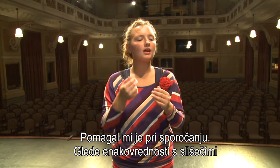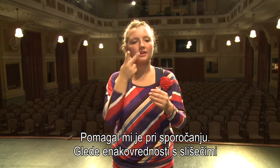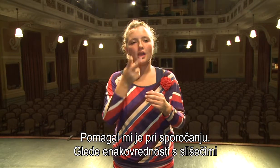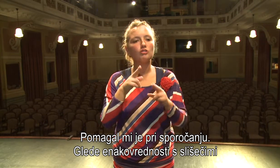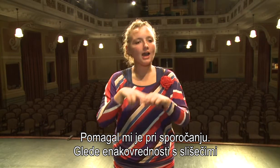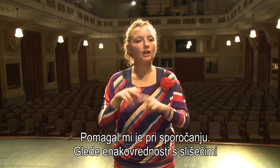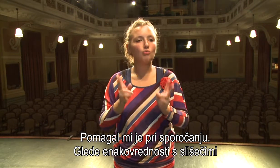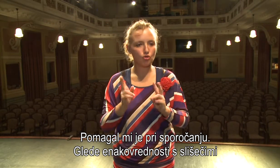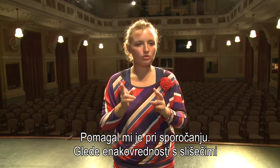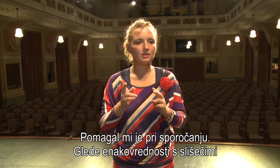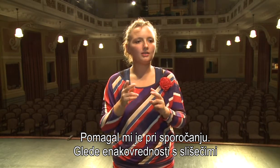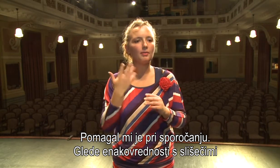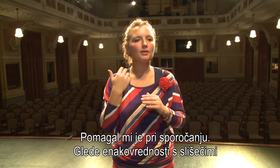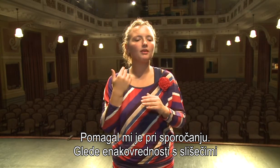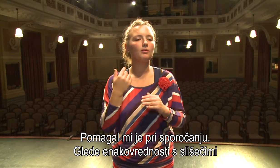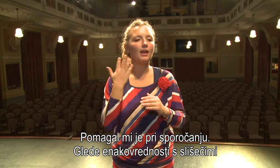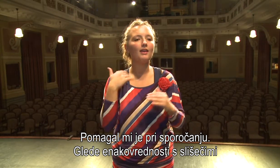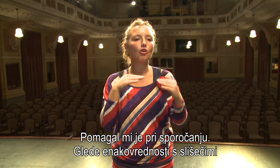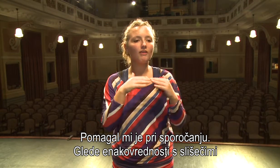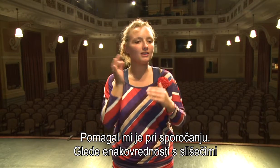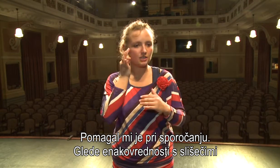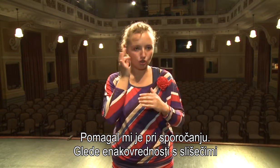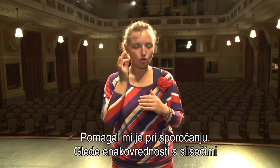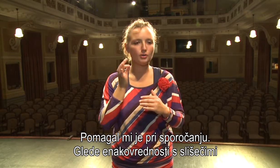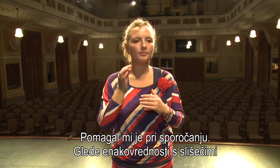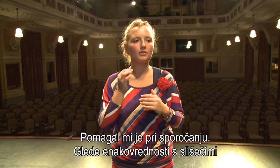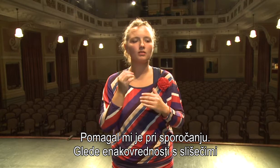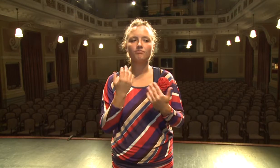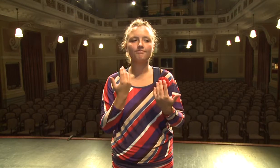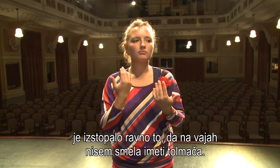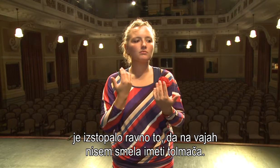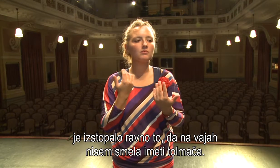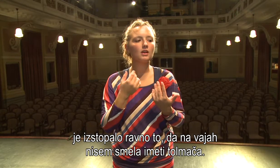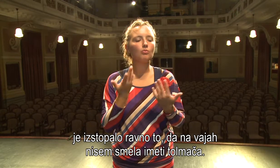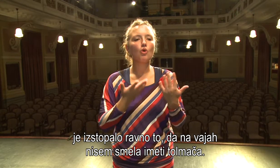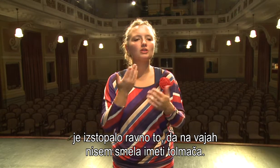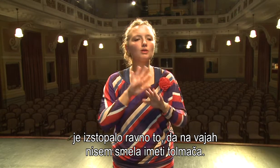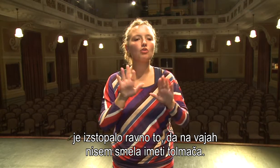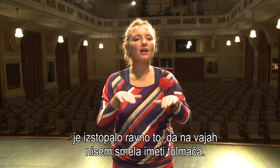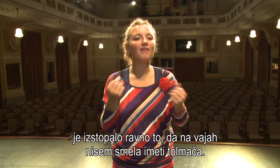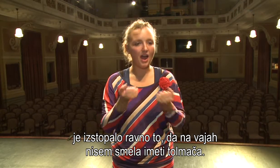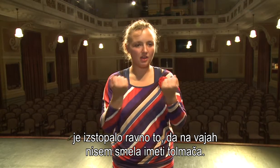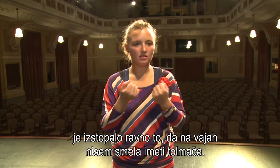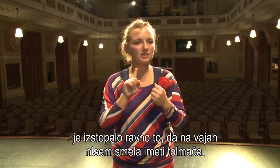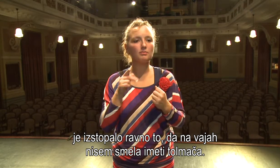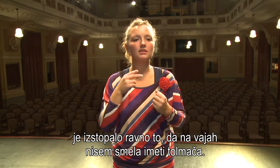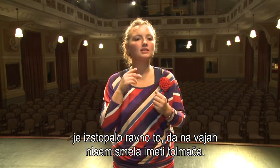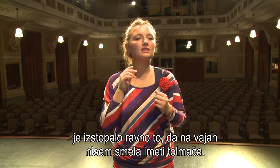Glede ostalih možnosti, da bi bila enakovredna slišečim, mogoče samo navaja, nisem